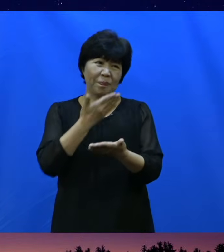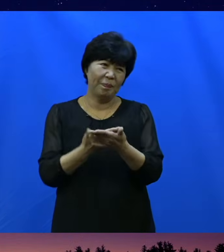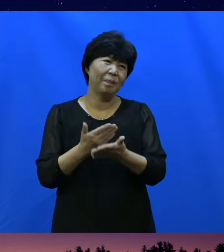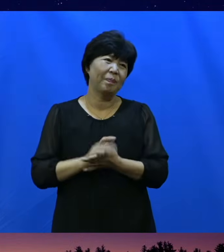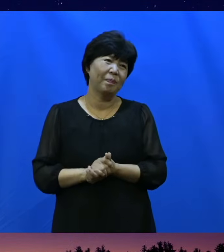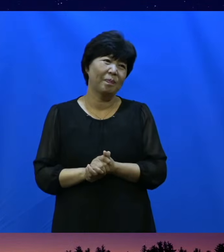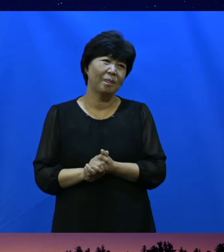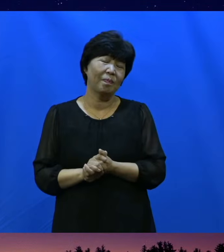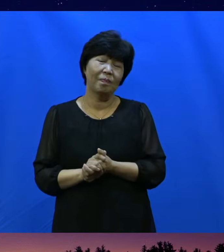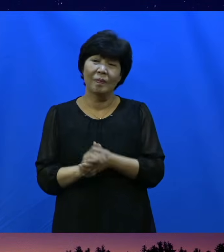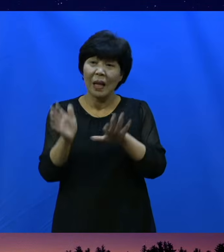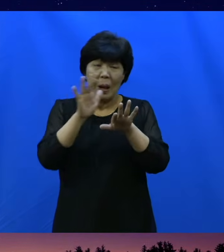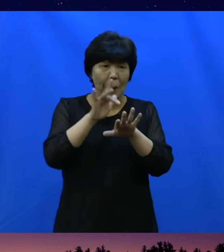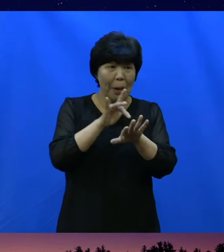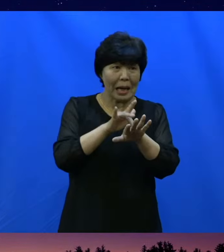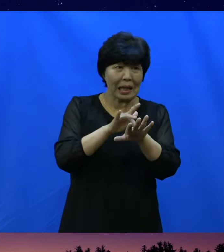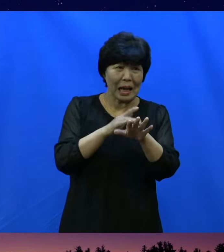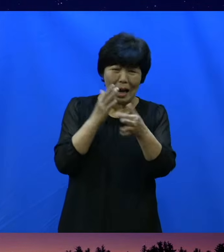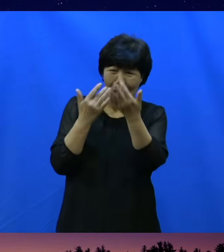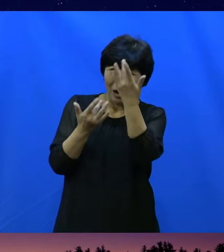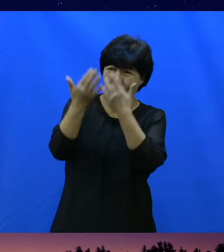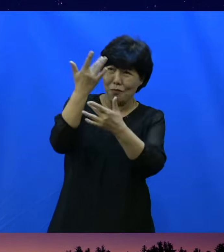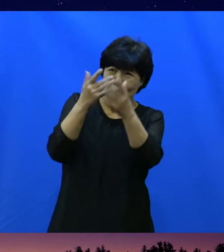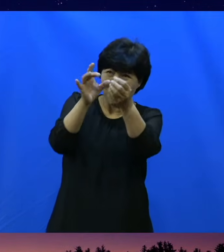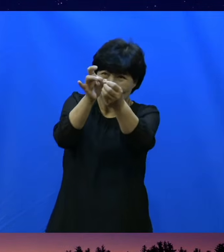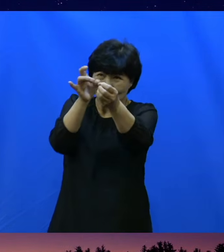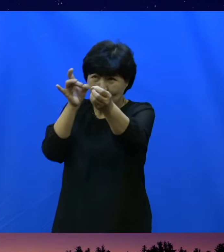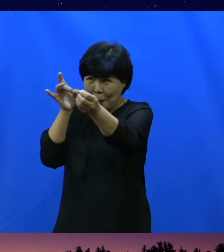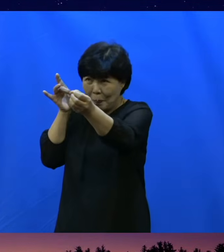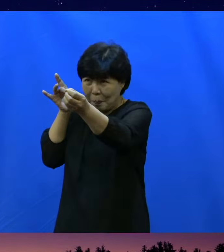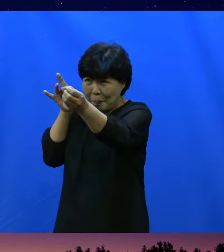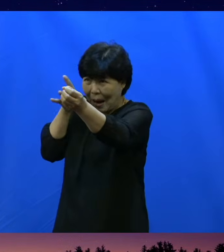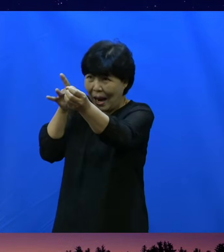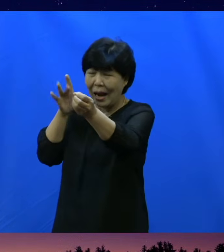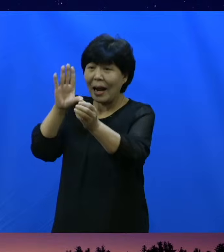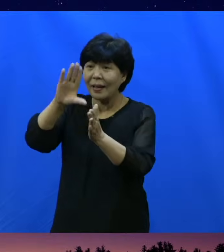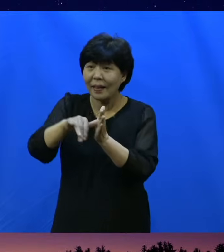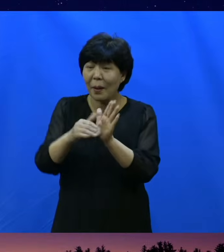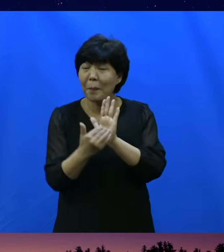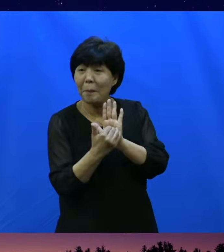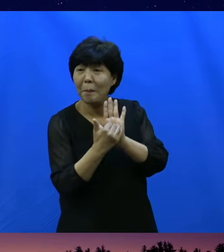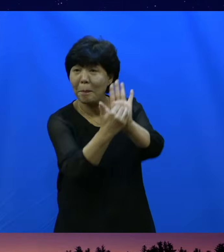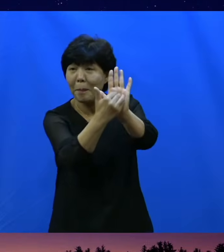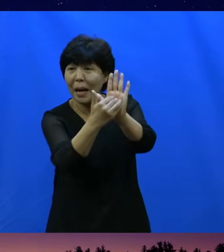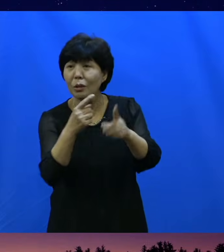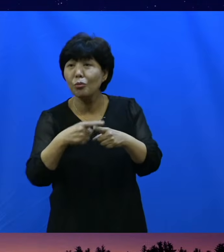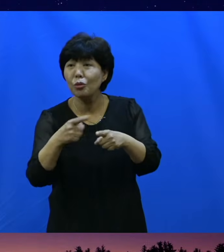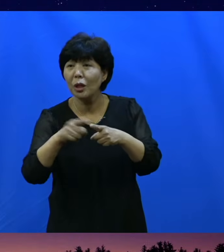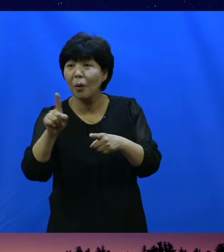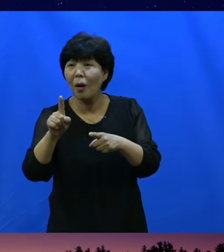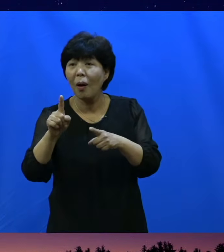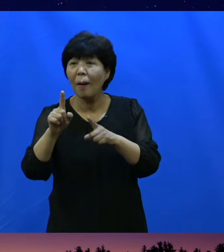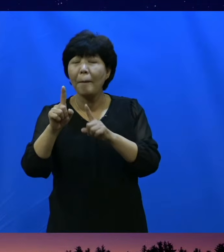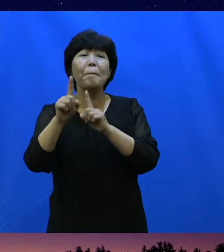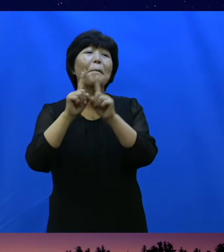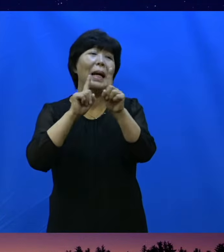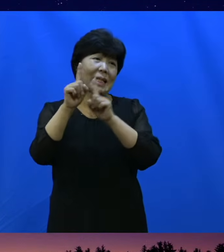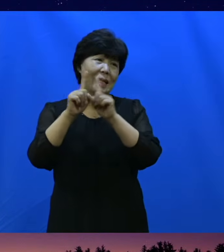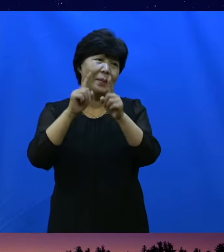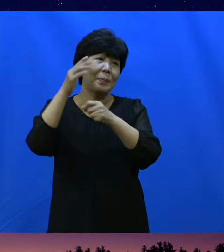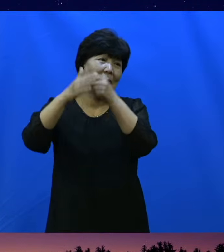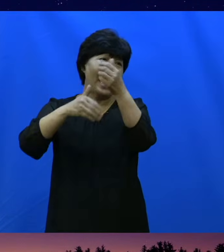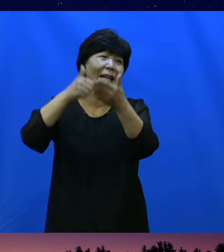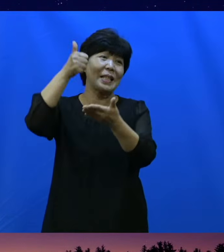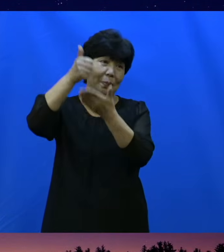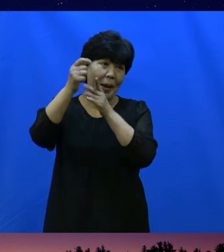마귀가 쏘는 불화살을 막는 우리의 무기는 말씀의 검이에요. 공격용 무기예요. 우리가 가지고